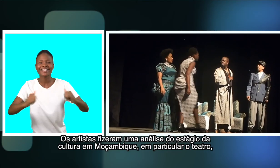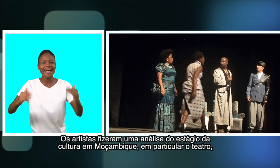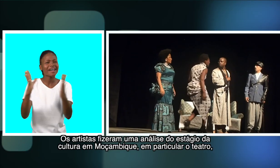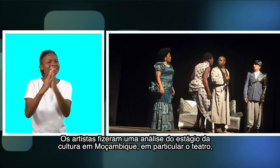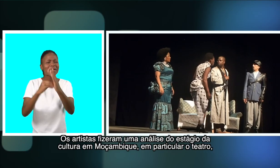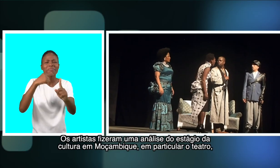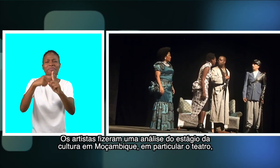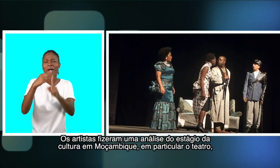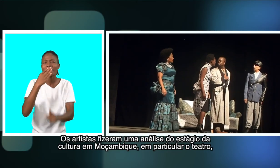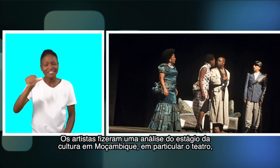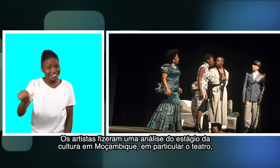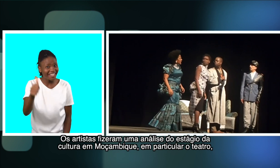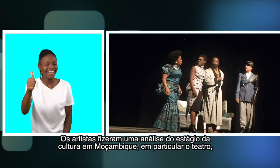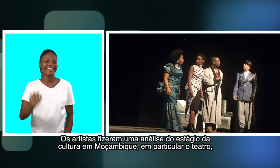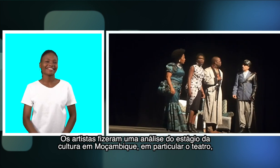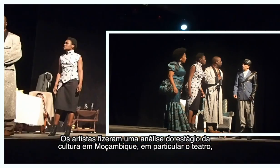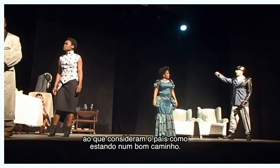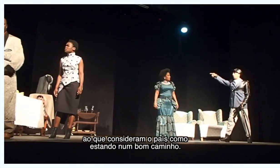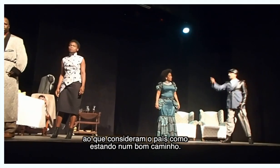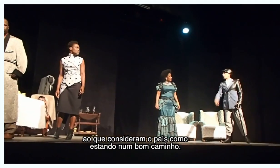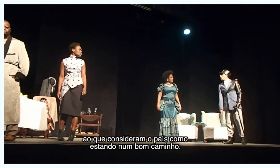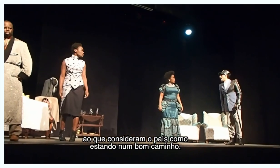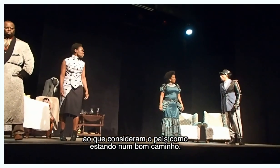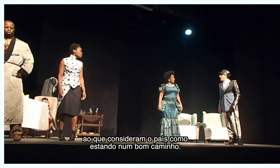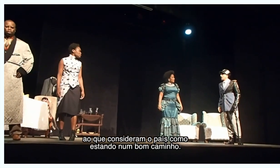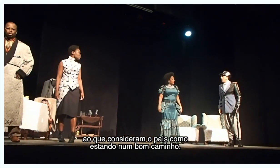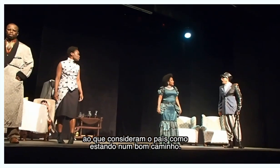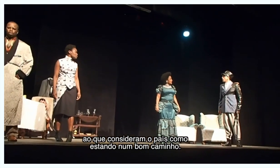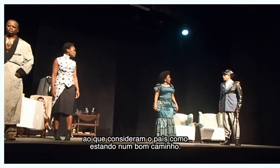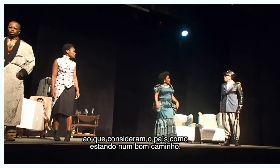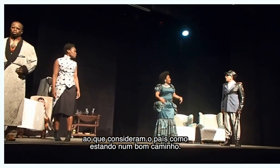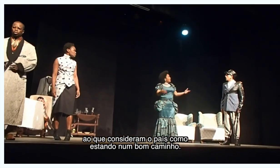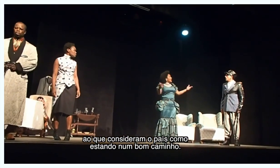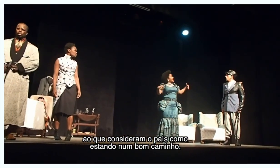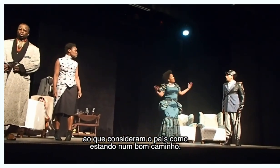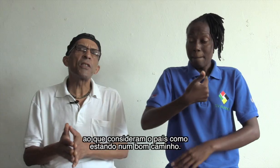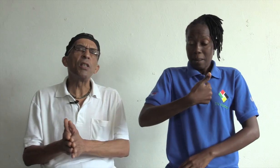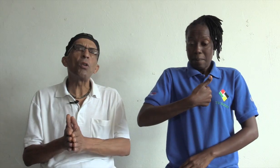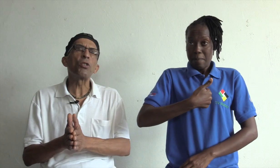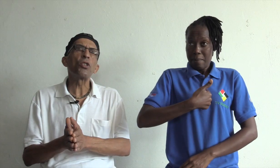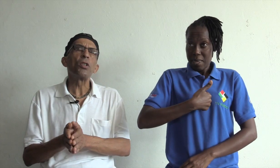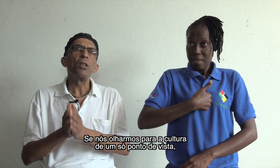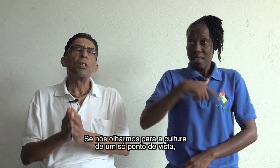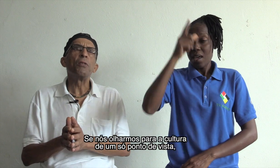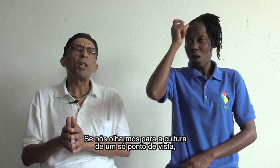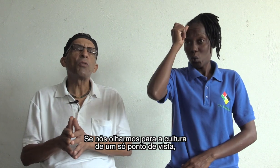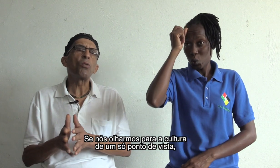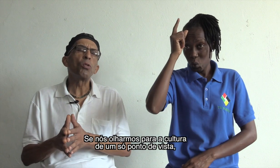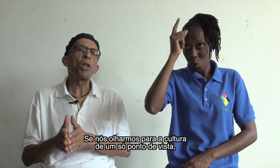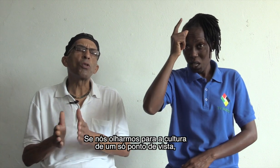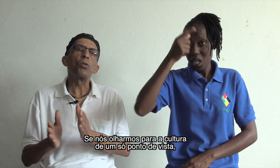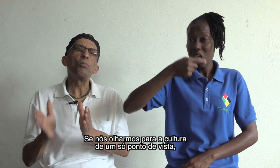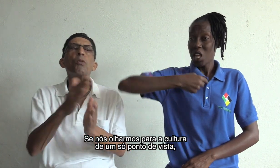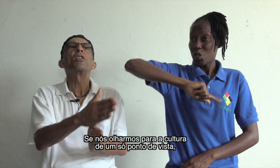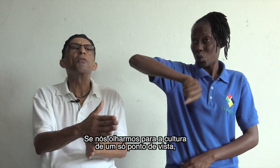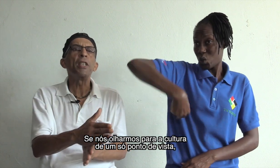análise do estágio da cultura em Moçambique, em particular o teatro, e consideram que o país está num bom caminho. Se nós vermos a